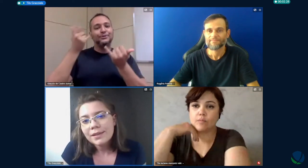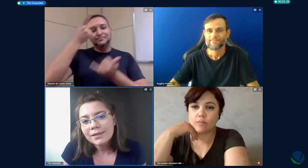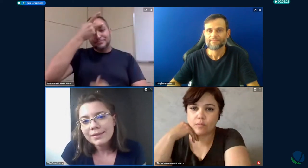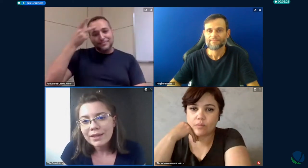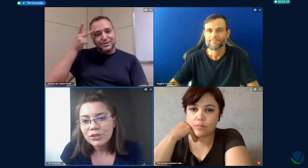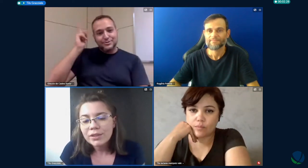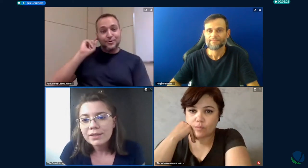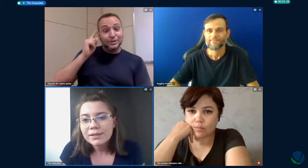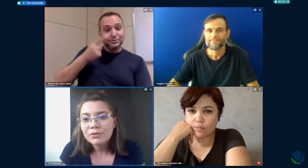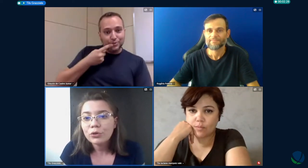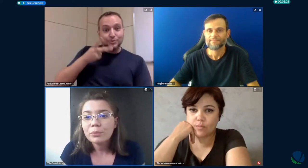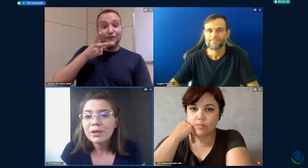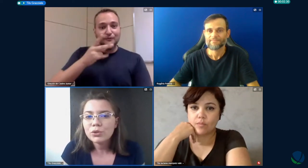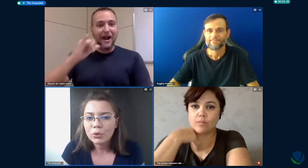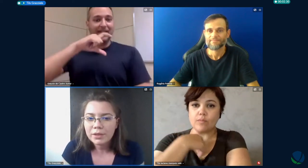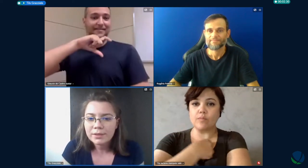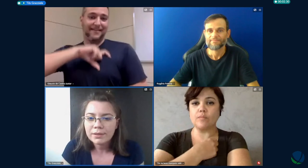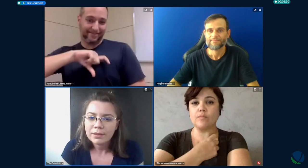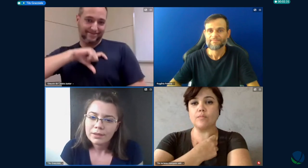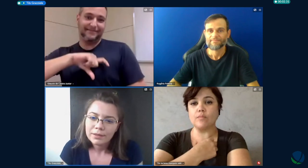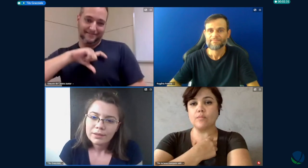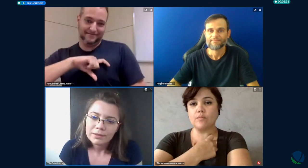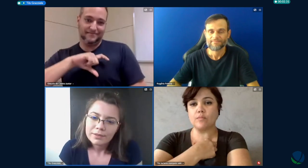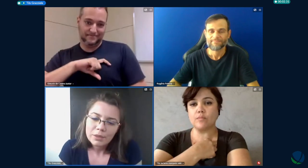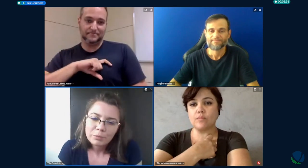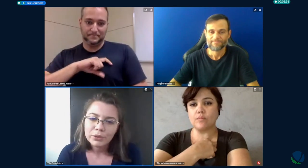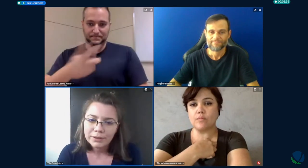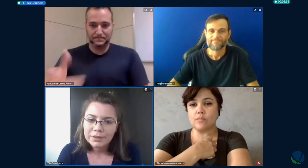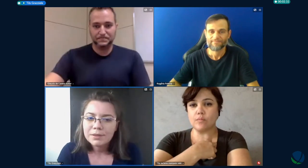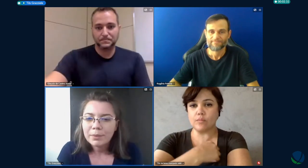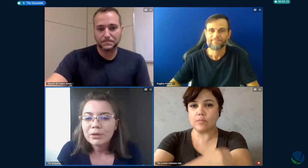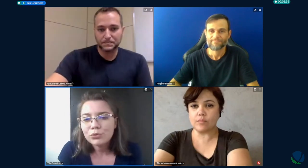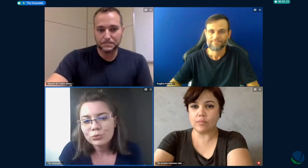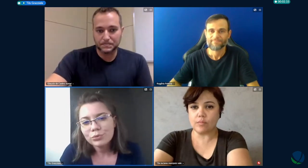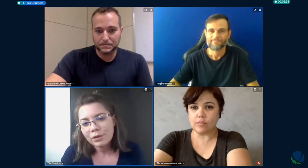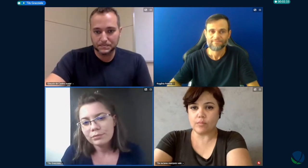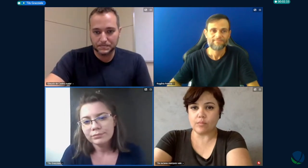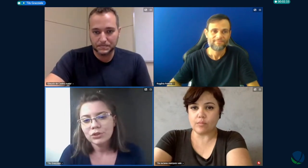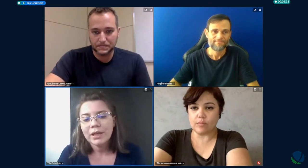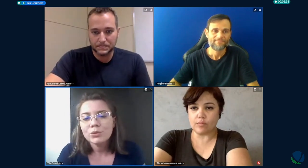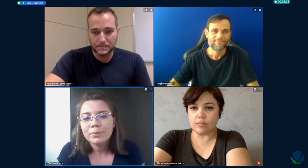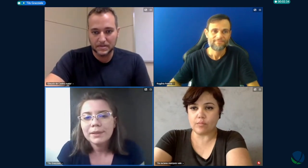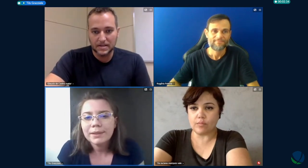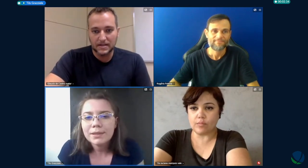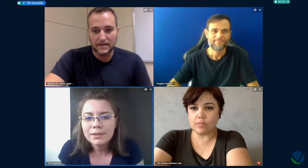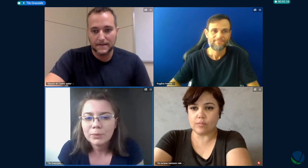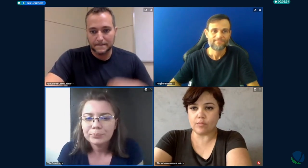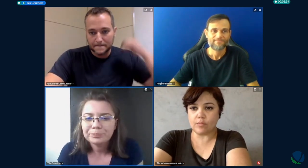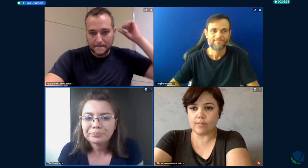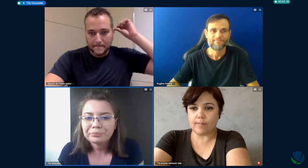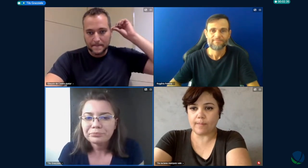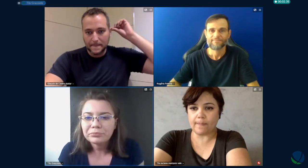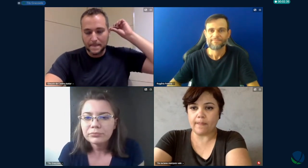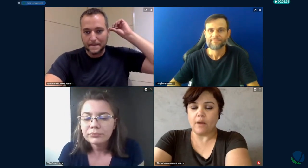e a necessidade das informações que são importantes para os surdos ao tirar sua